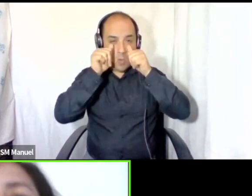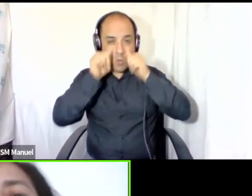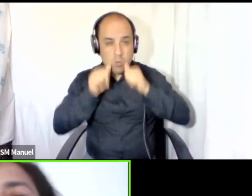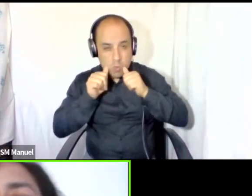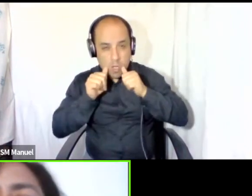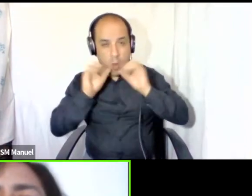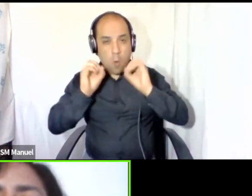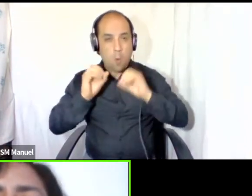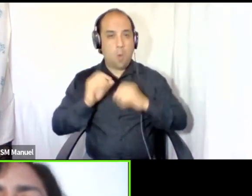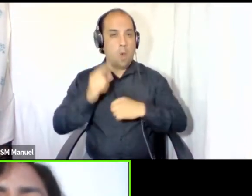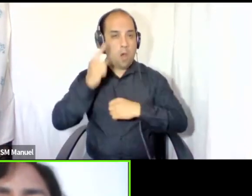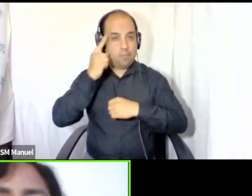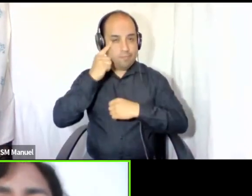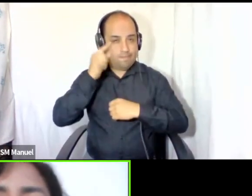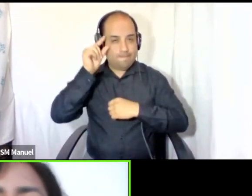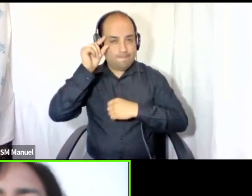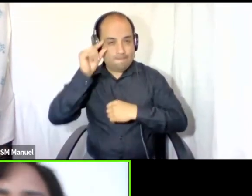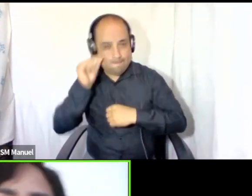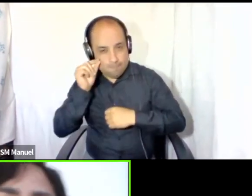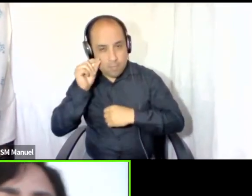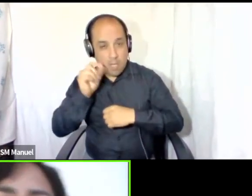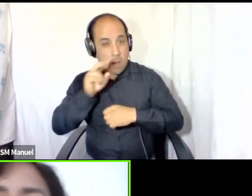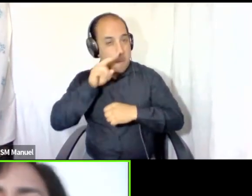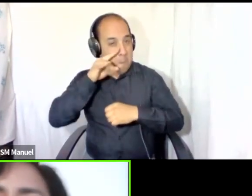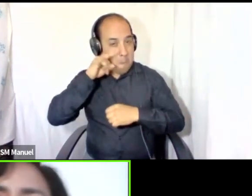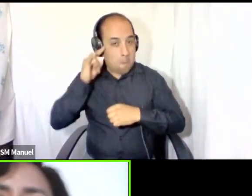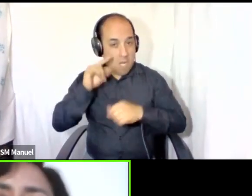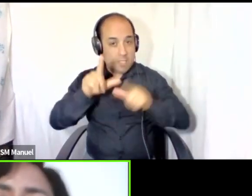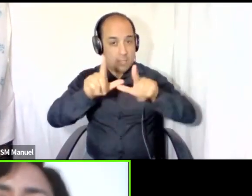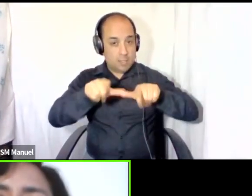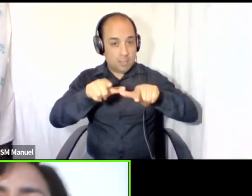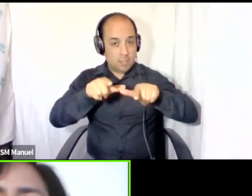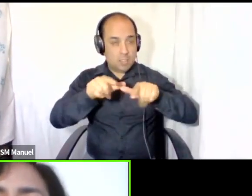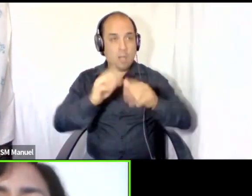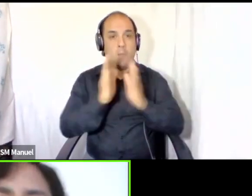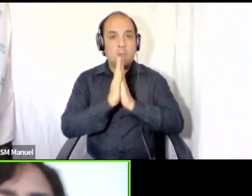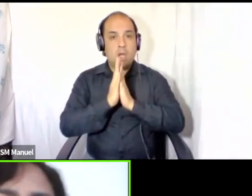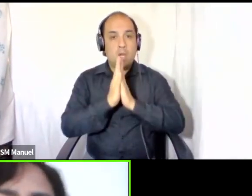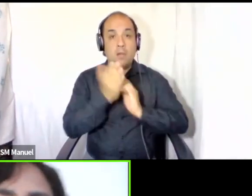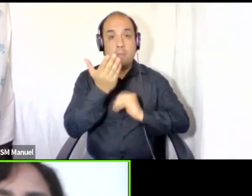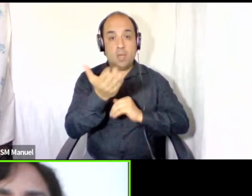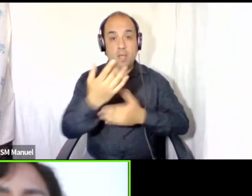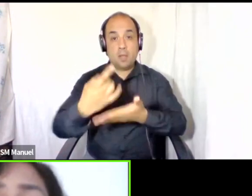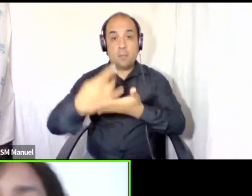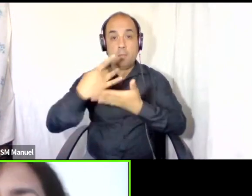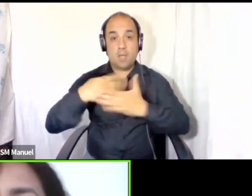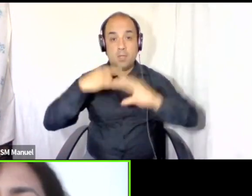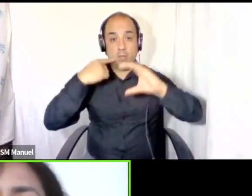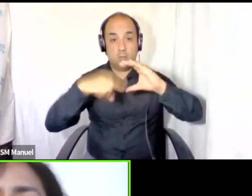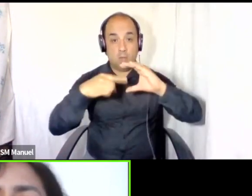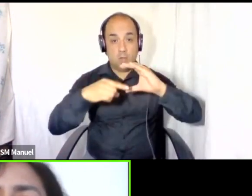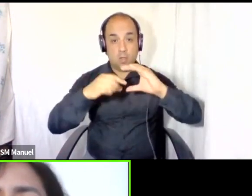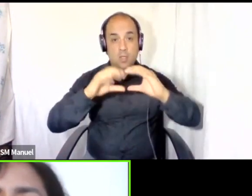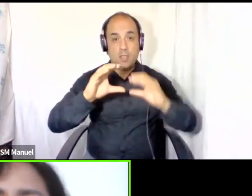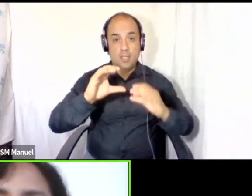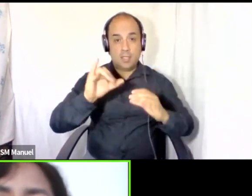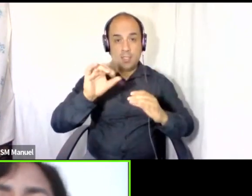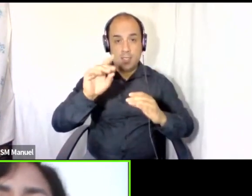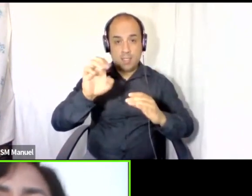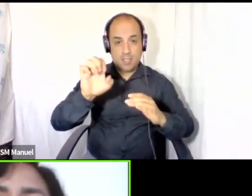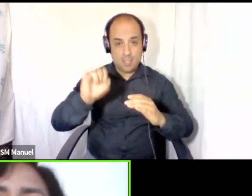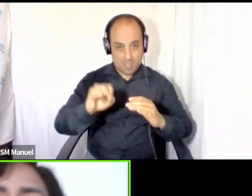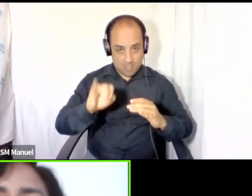que no pueden identificar el link, les pedimos que por favor nos escriban al correo del CEIDIS que viene en el